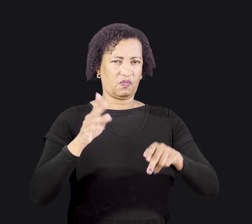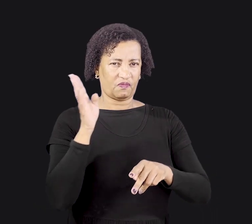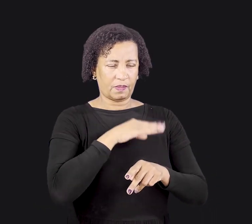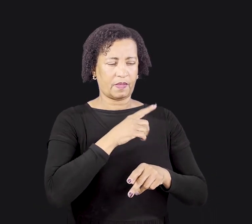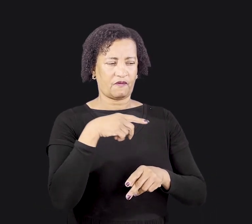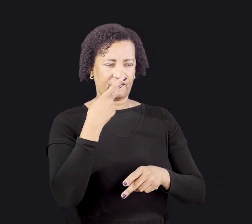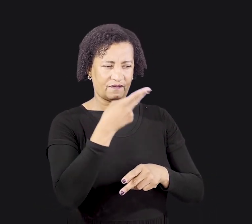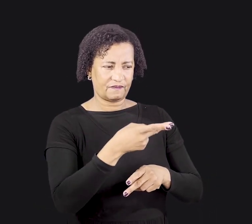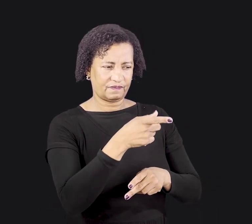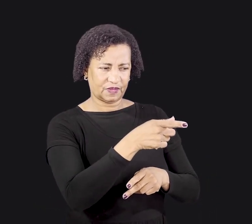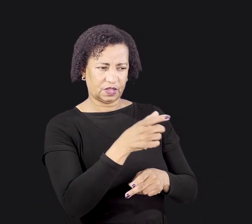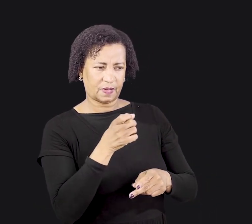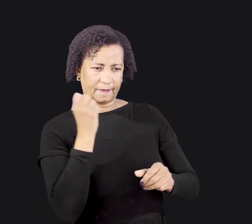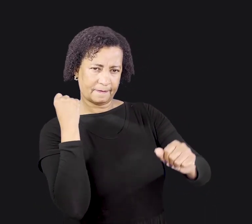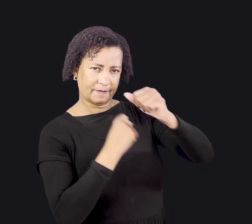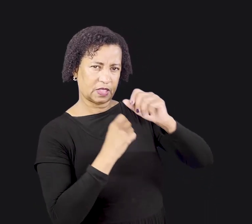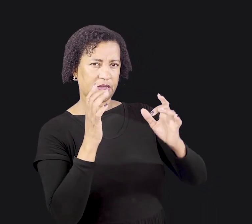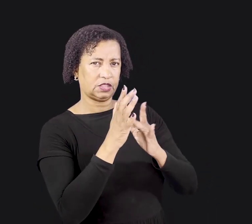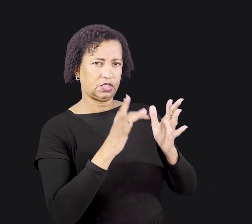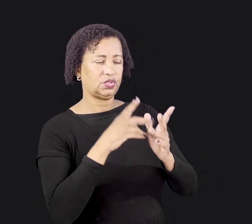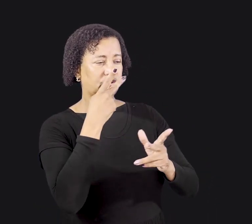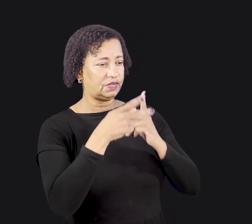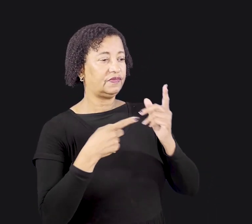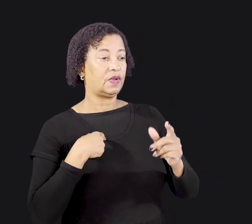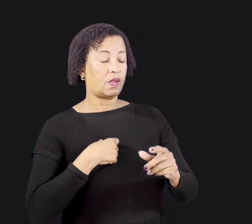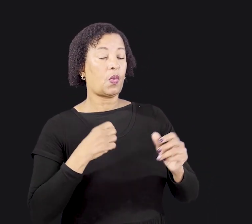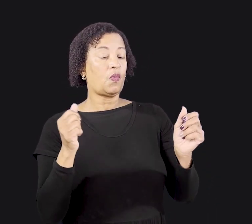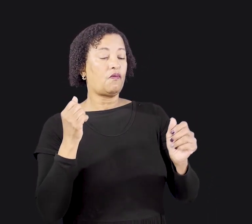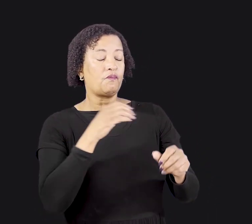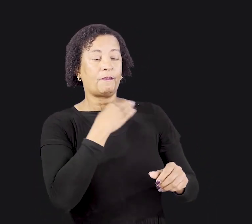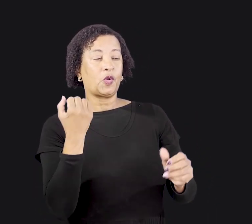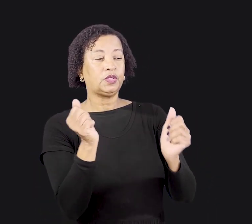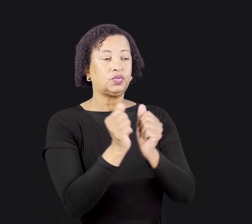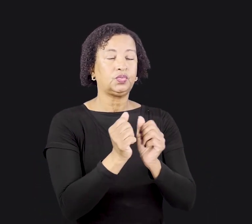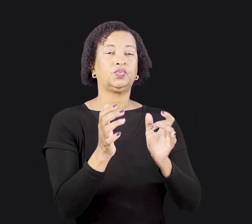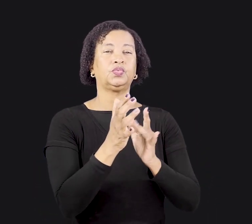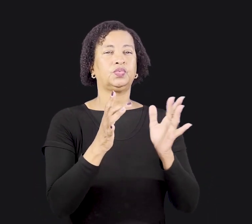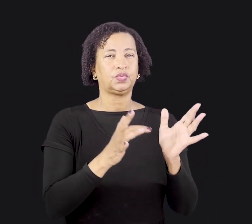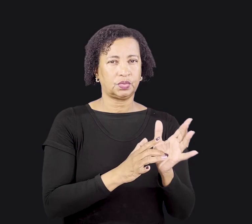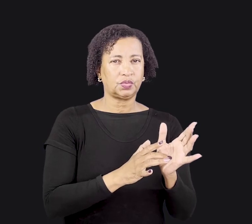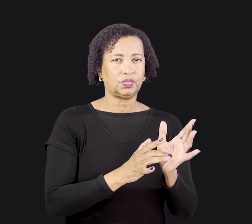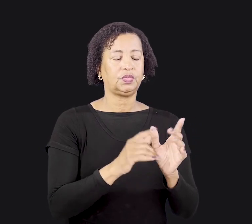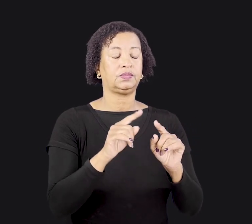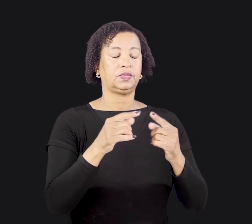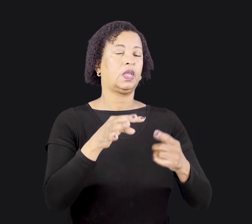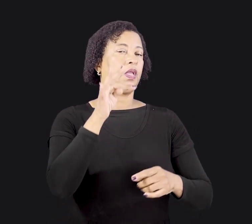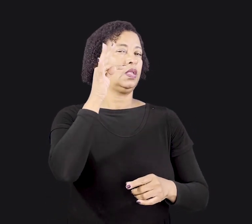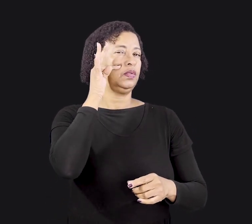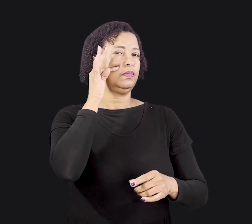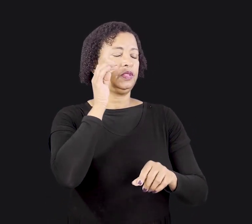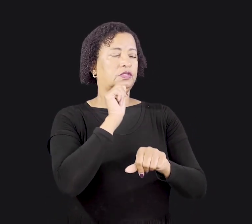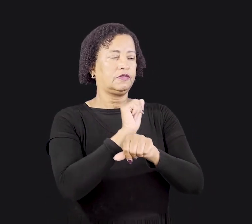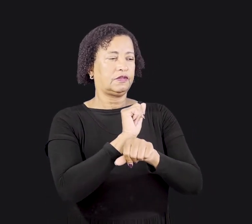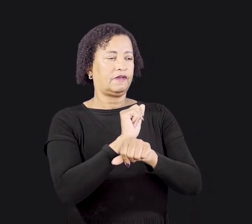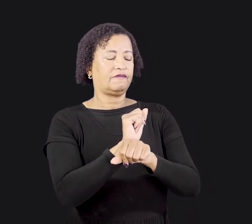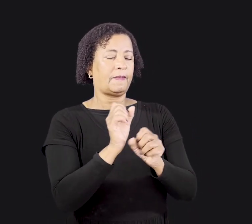Jesus. Enquanto os outros apóstolos estavam prontos para correr e se safar, Tomé estava pronto para morrer com